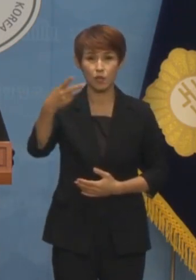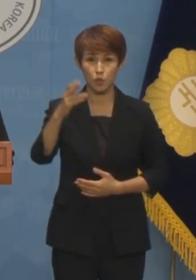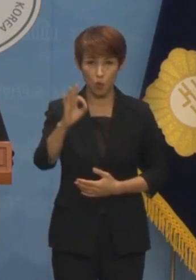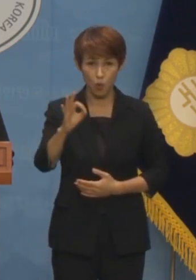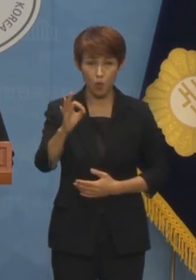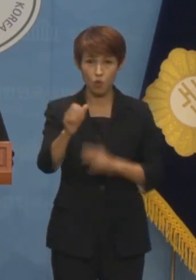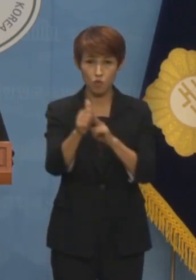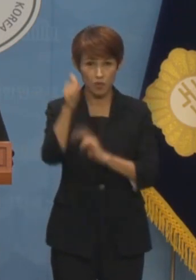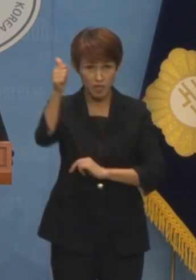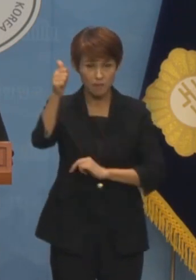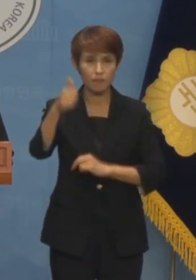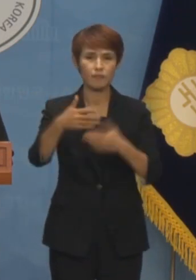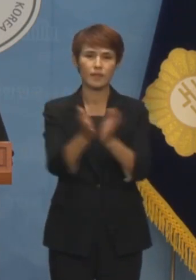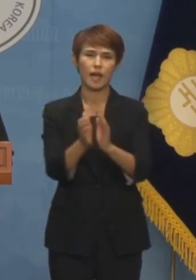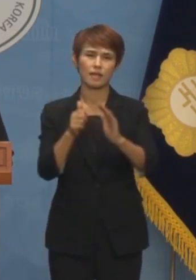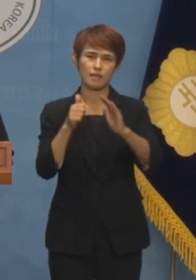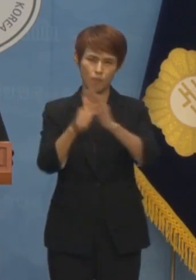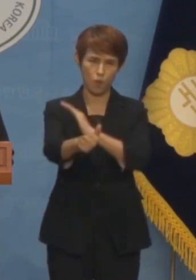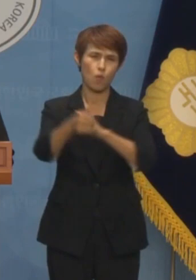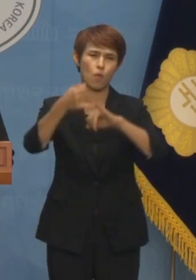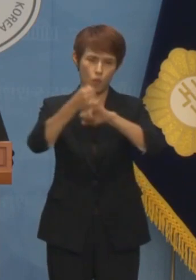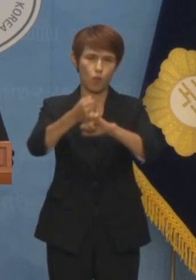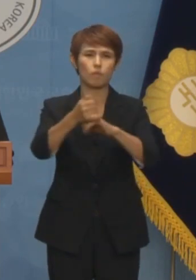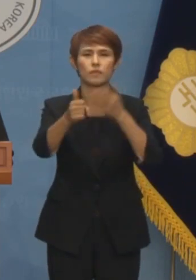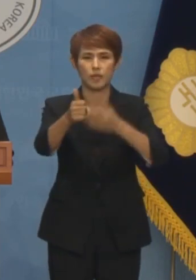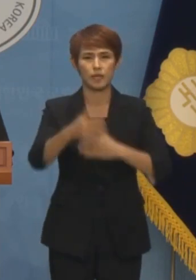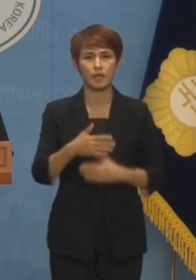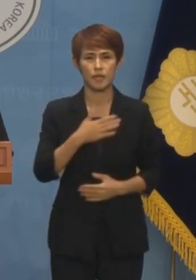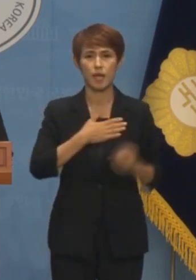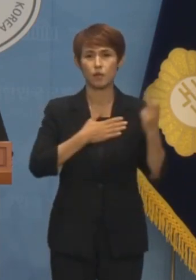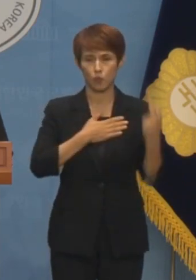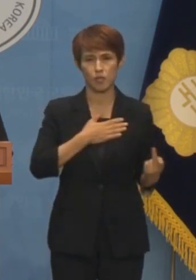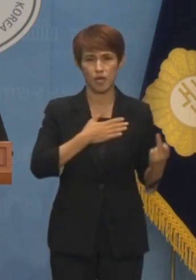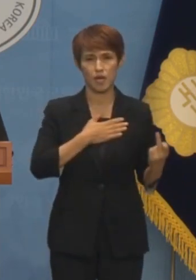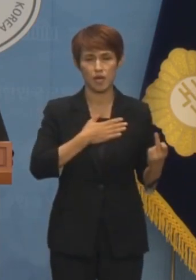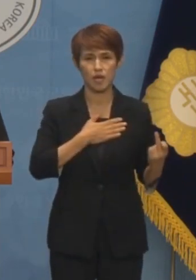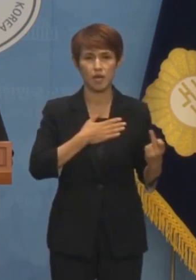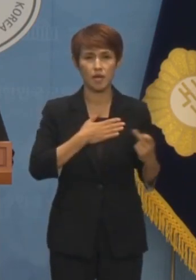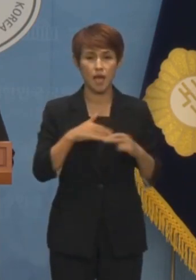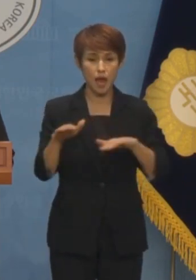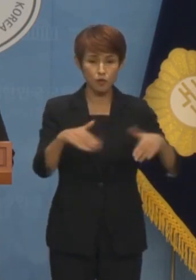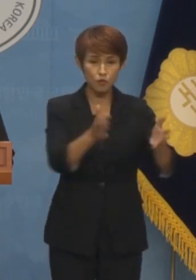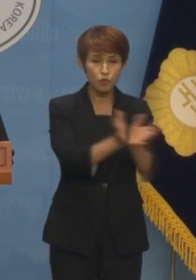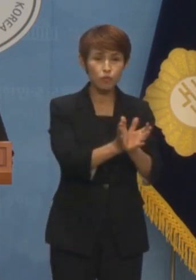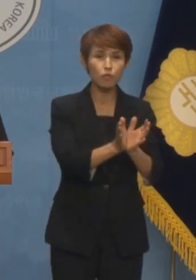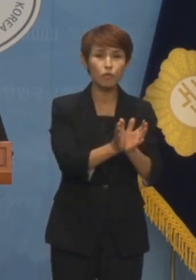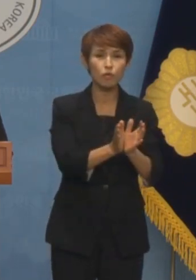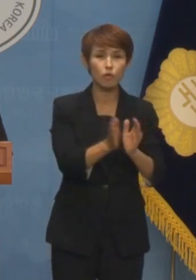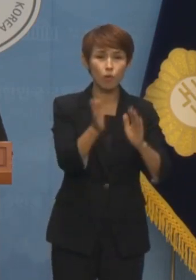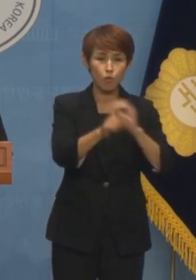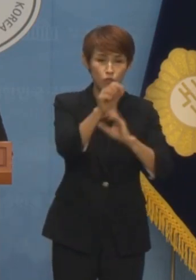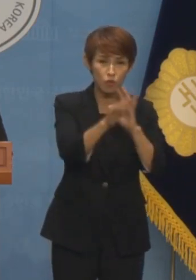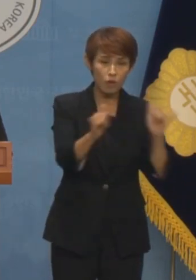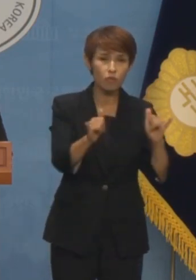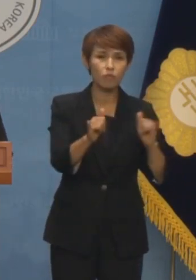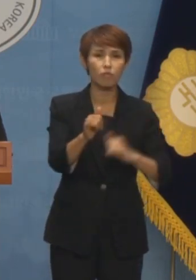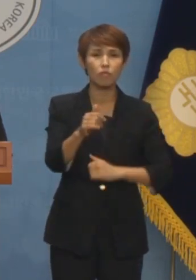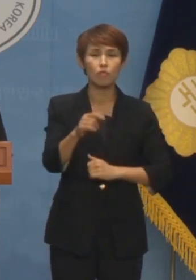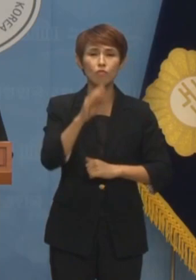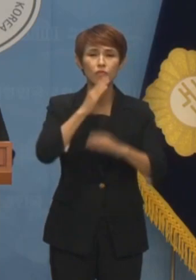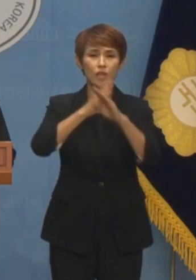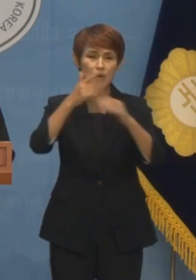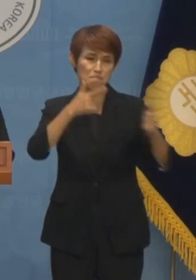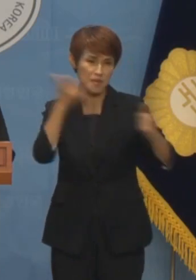꼭 당대표가 되어서 제 동생 해수부 공무원 북한 피격 살인사건